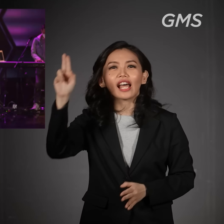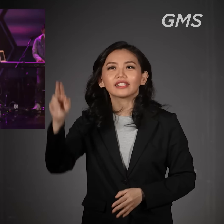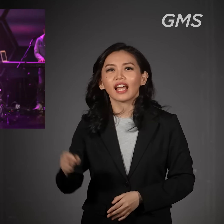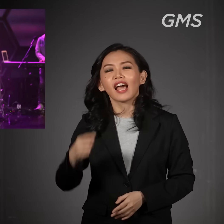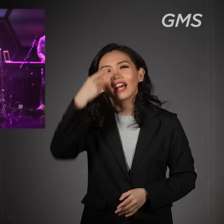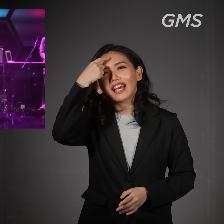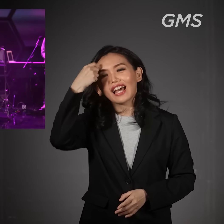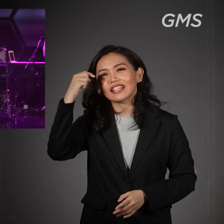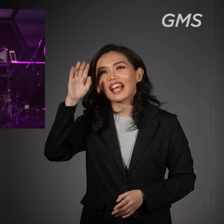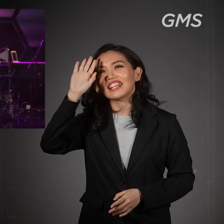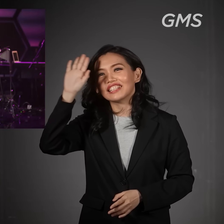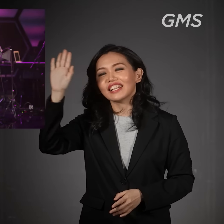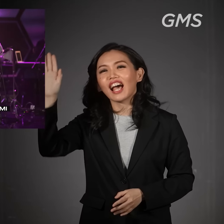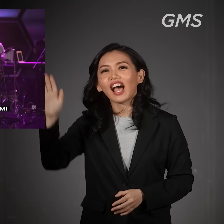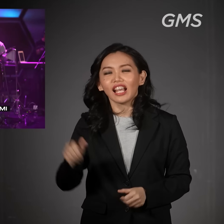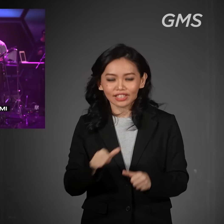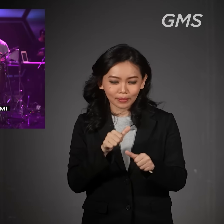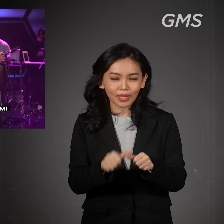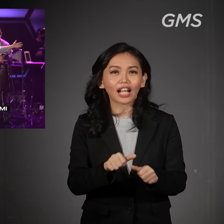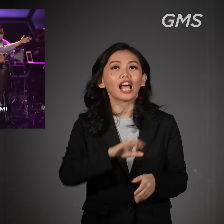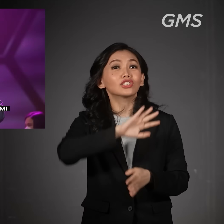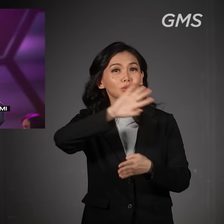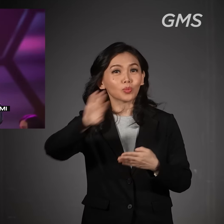ciptakan semuanya.